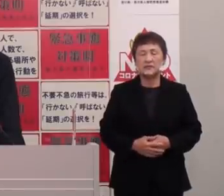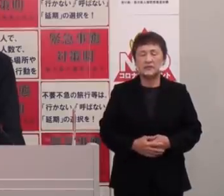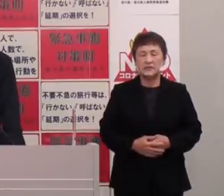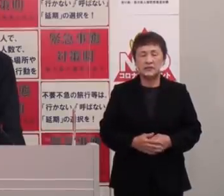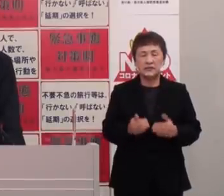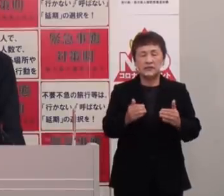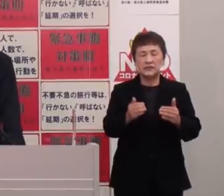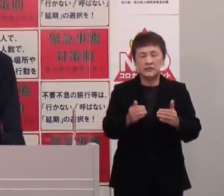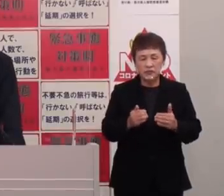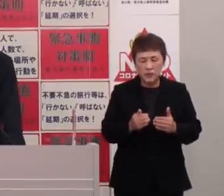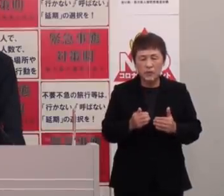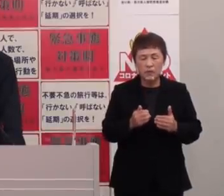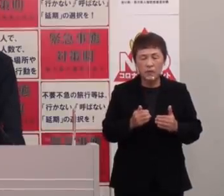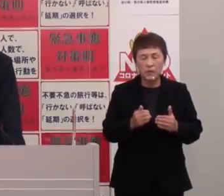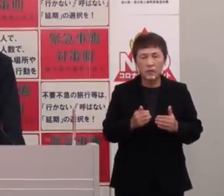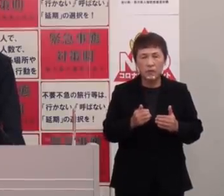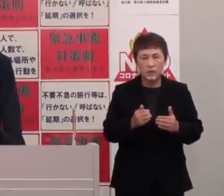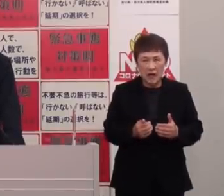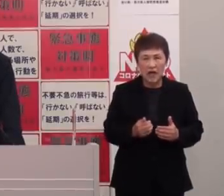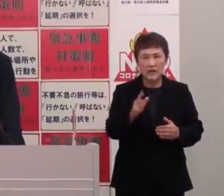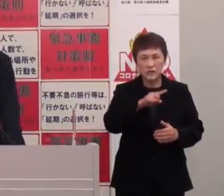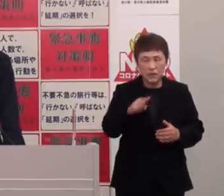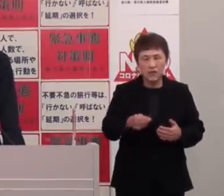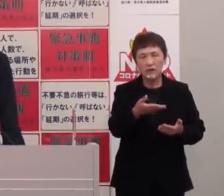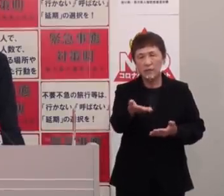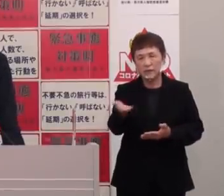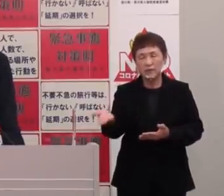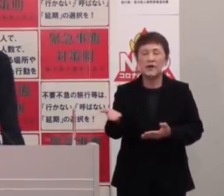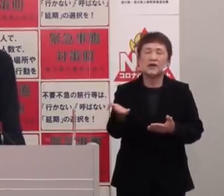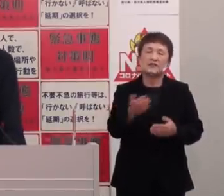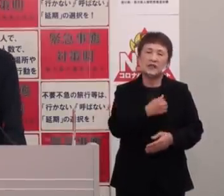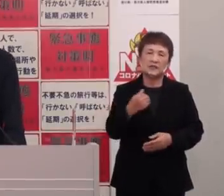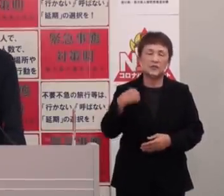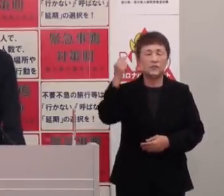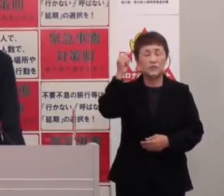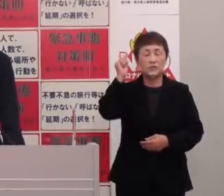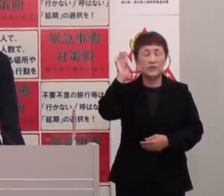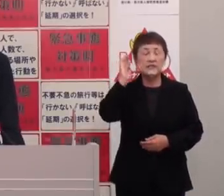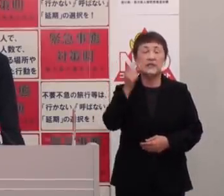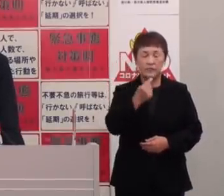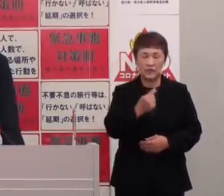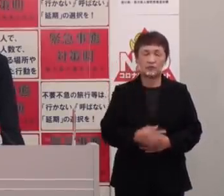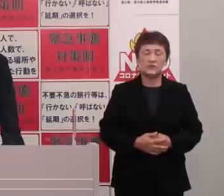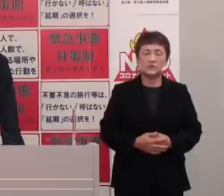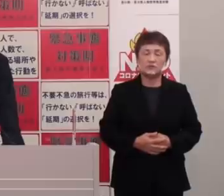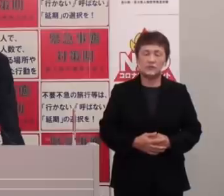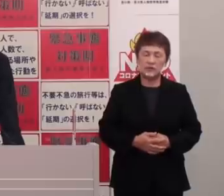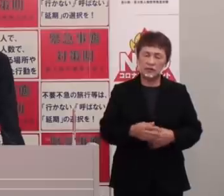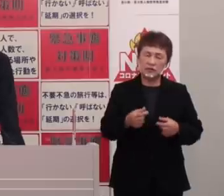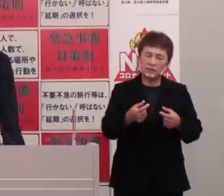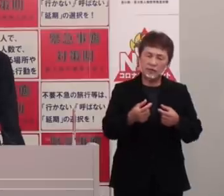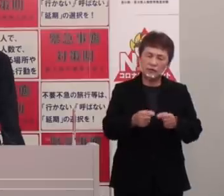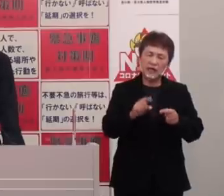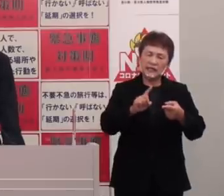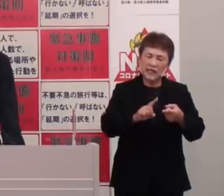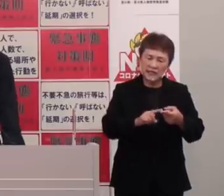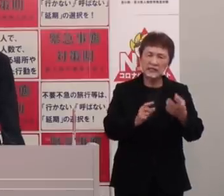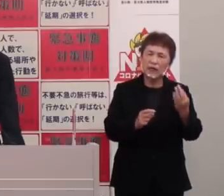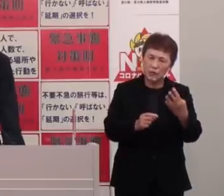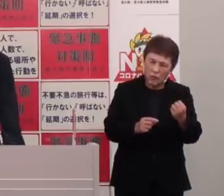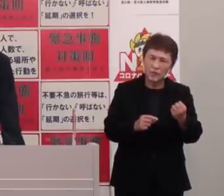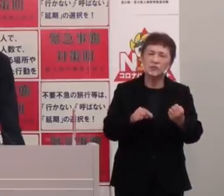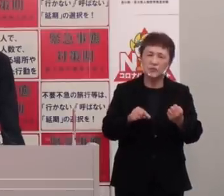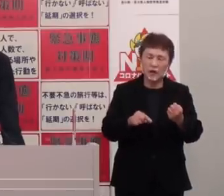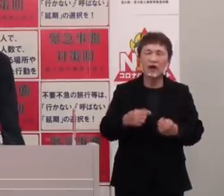要な台数は確保していると聞いておりますが、具体の数字について必要この方は担当課の方